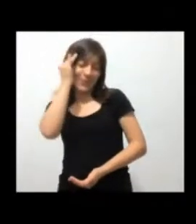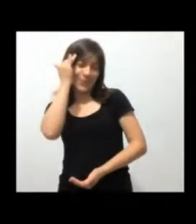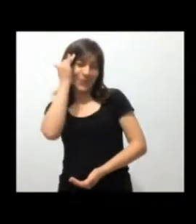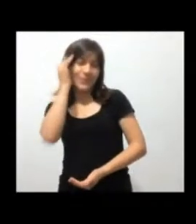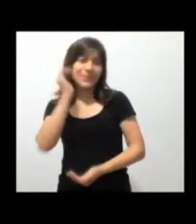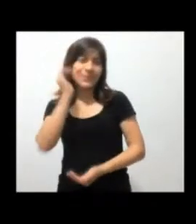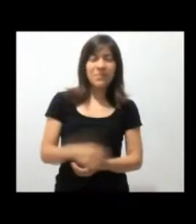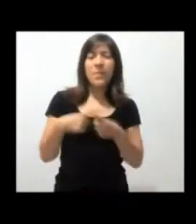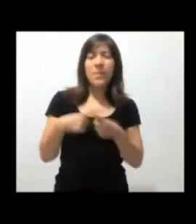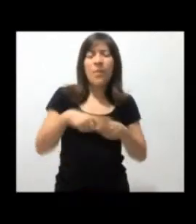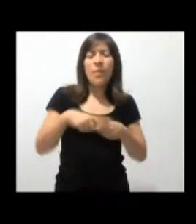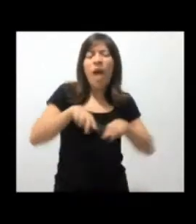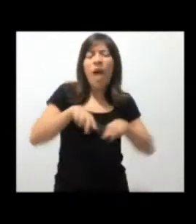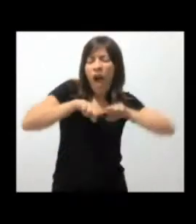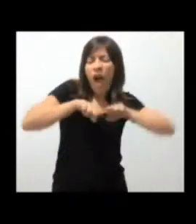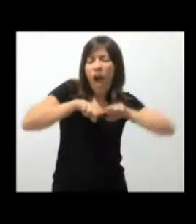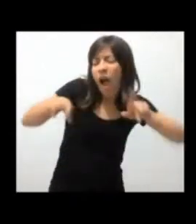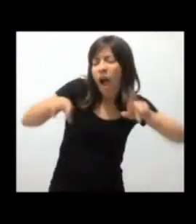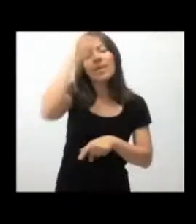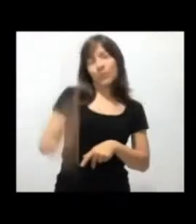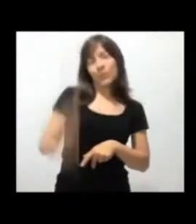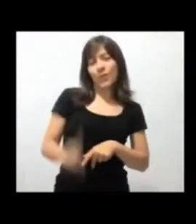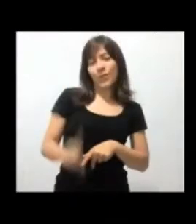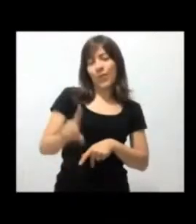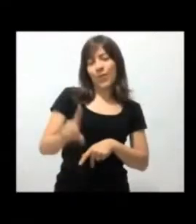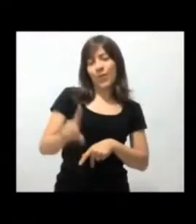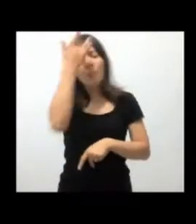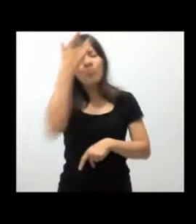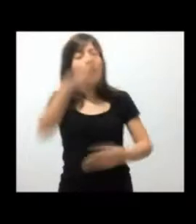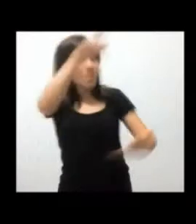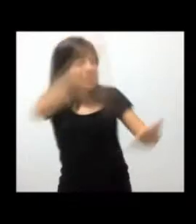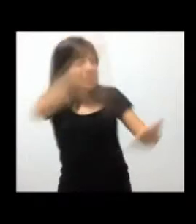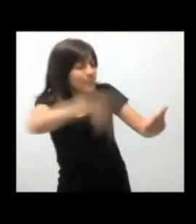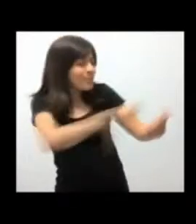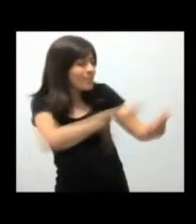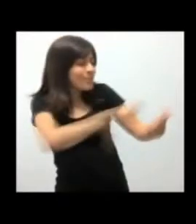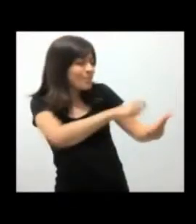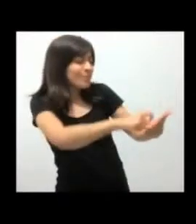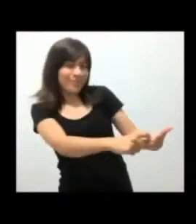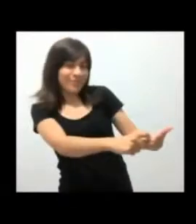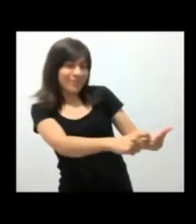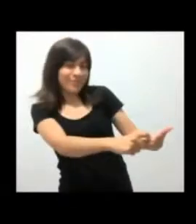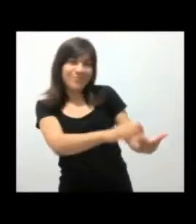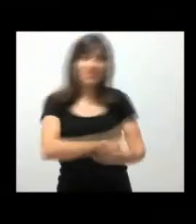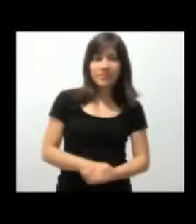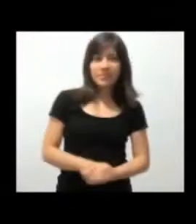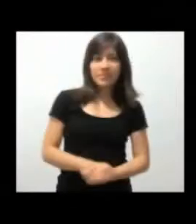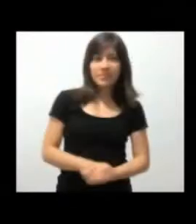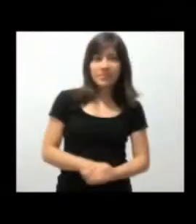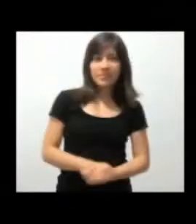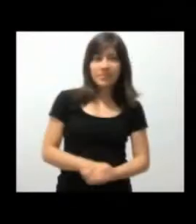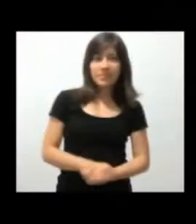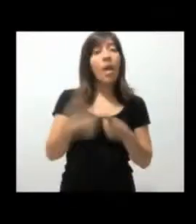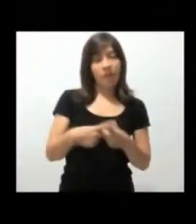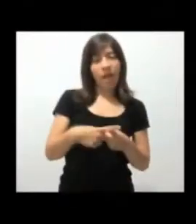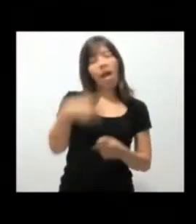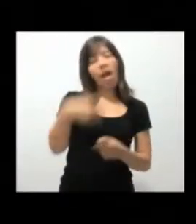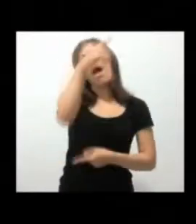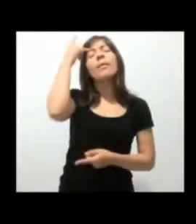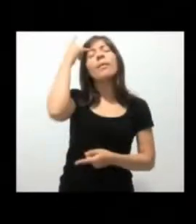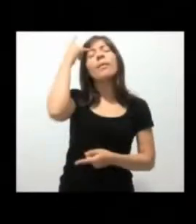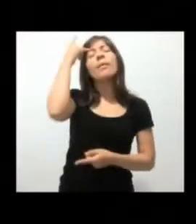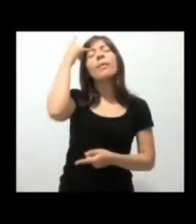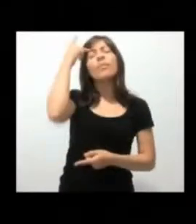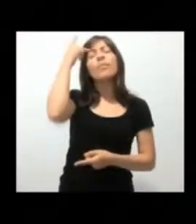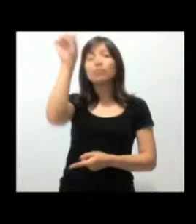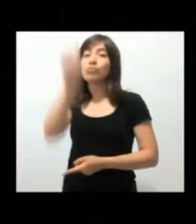alfabetizadas. Porque a deficiência dessas pessoas, ela é tratada e é